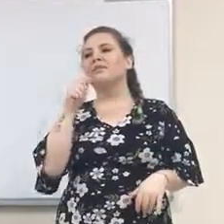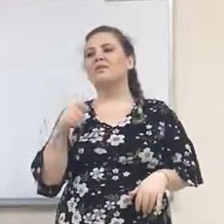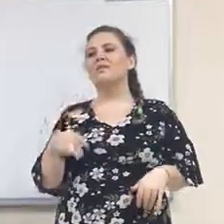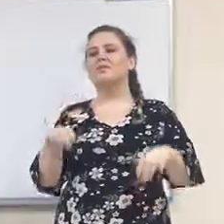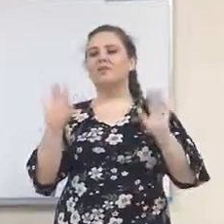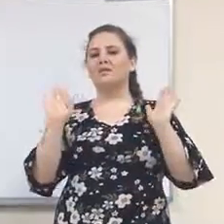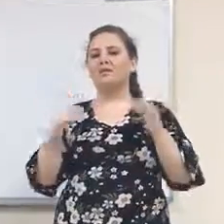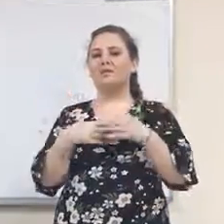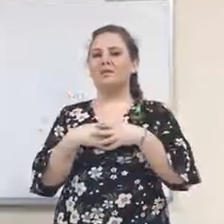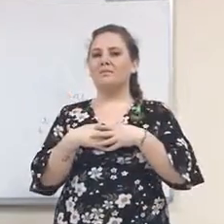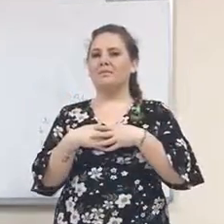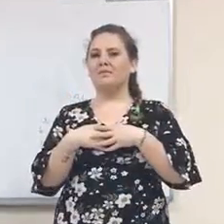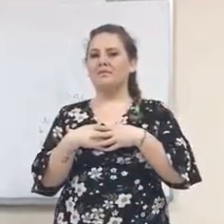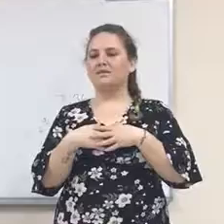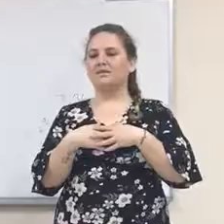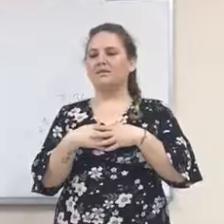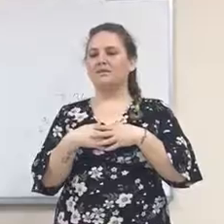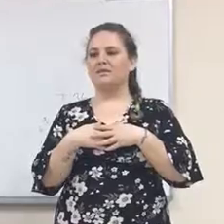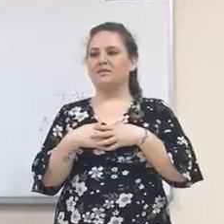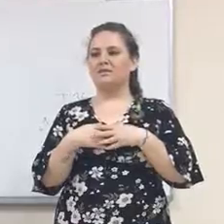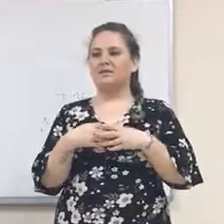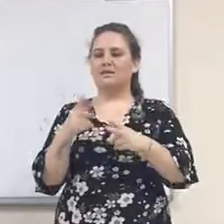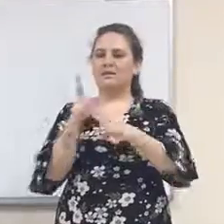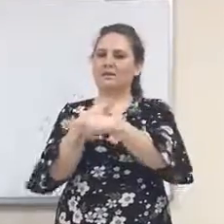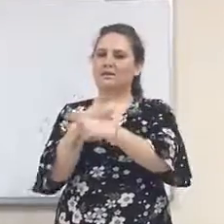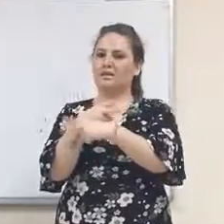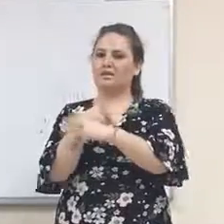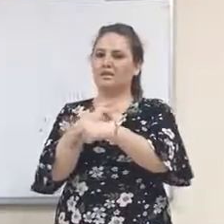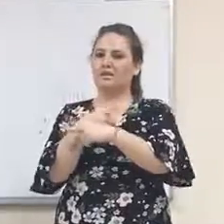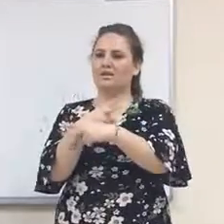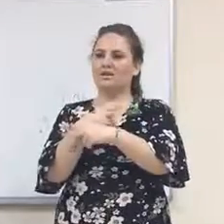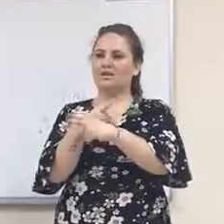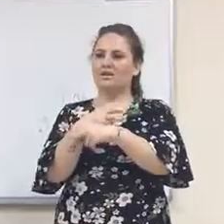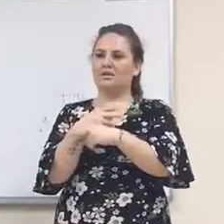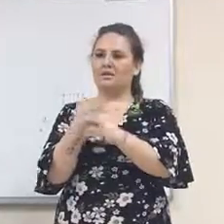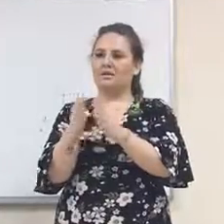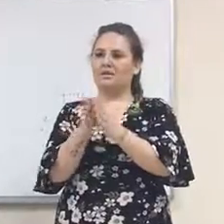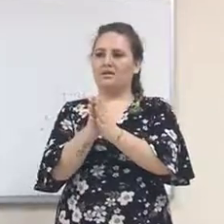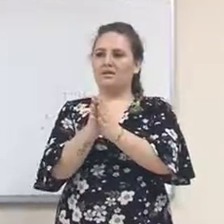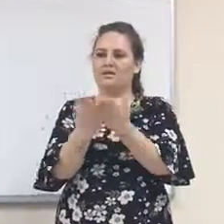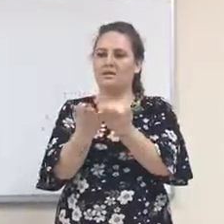namaz, nazar, nikah,